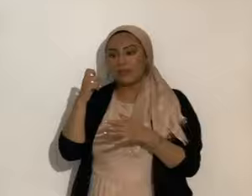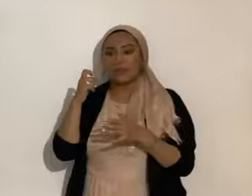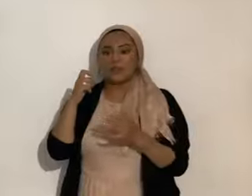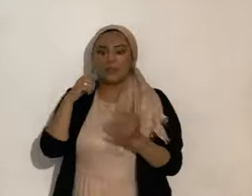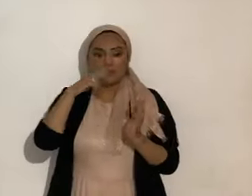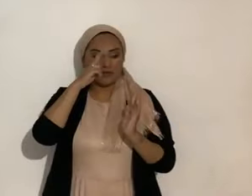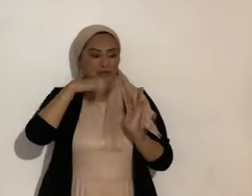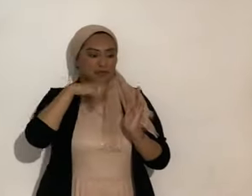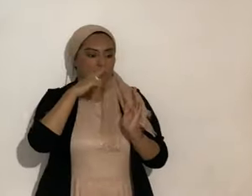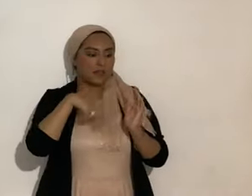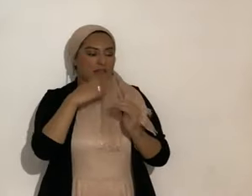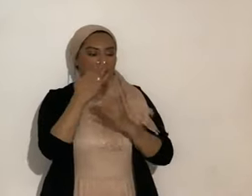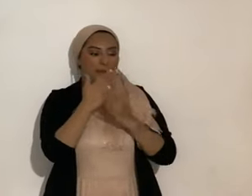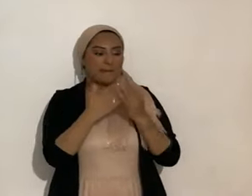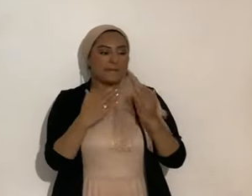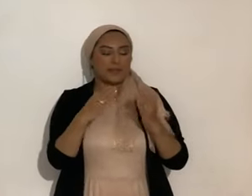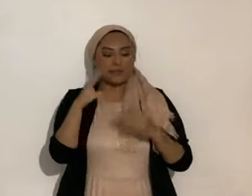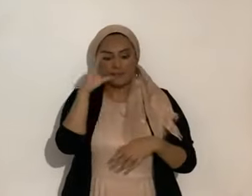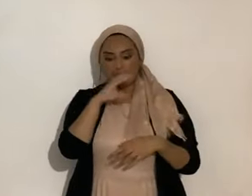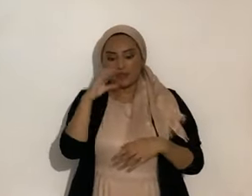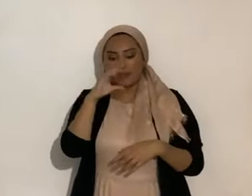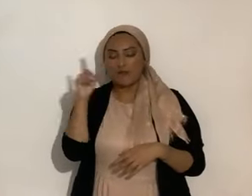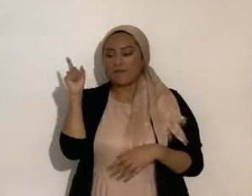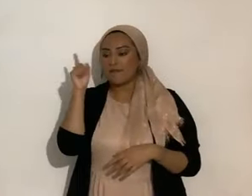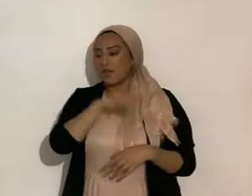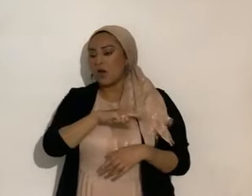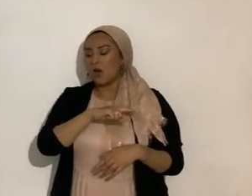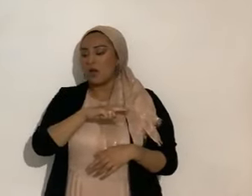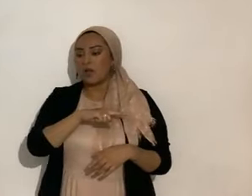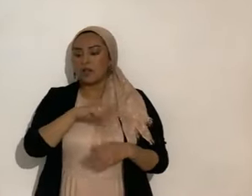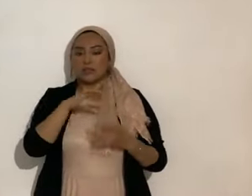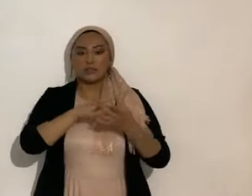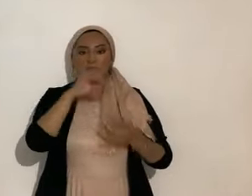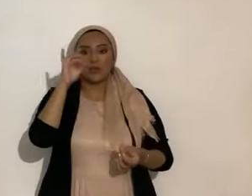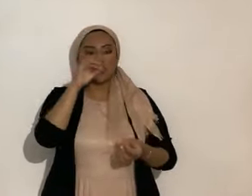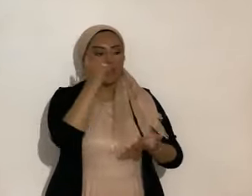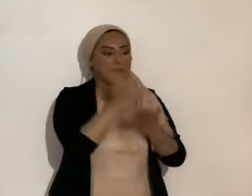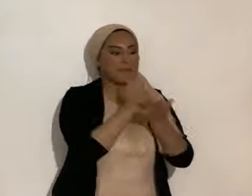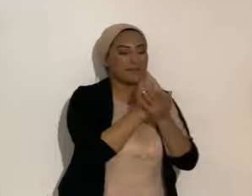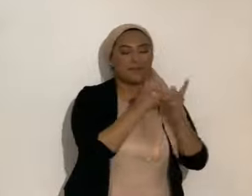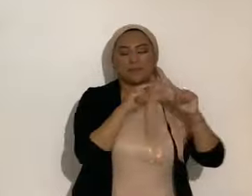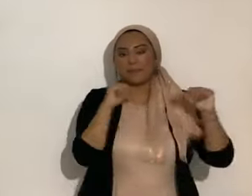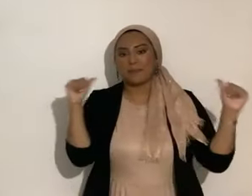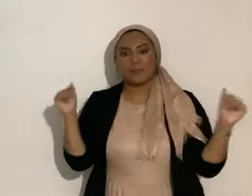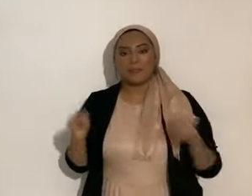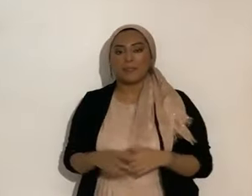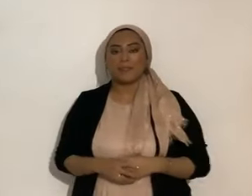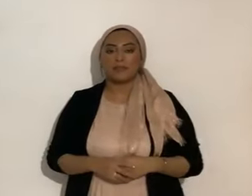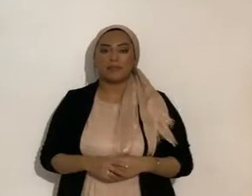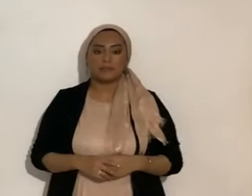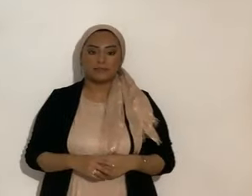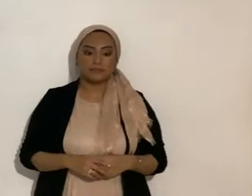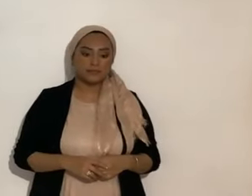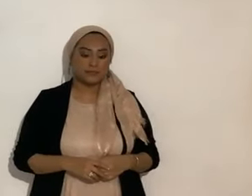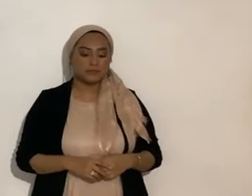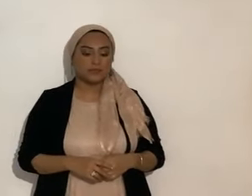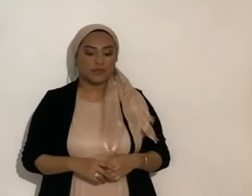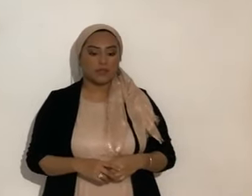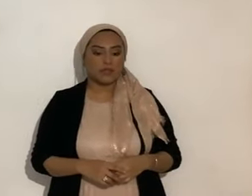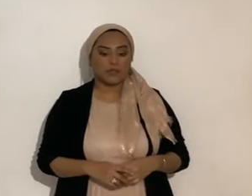y buscar guías espirituales falsos, etcétera, etcétera, etcétera. Bueno, entonces, la idea